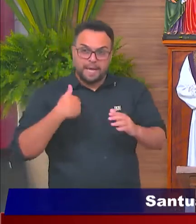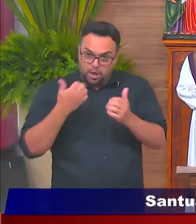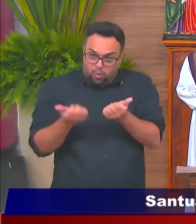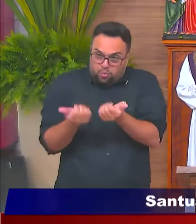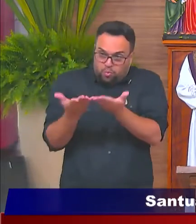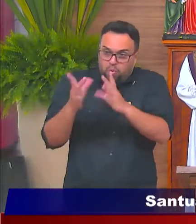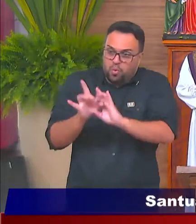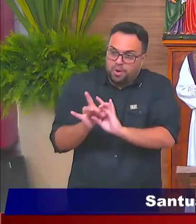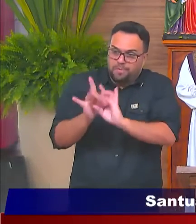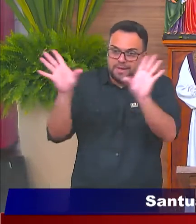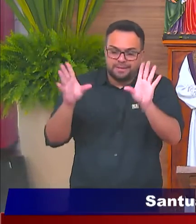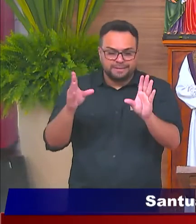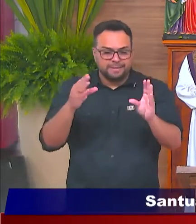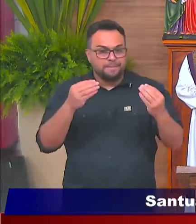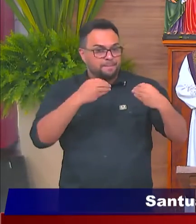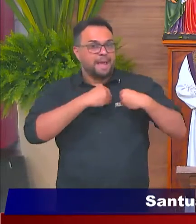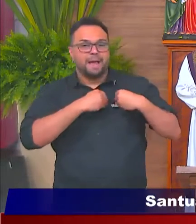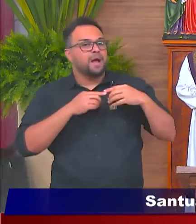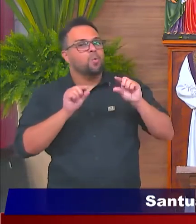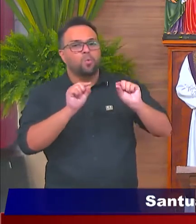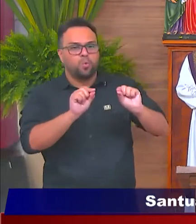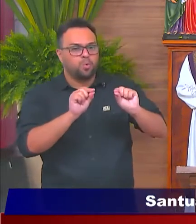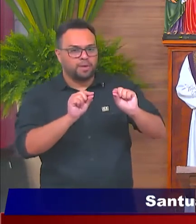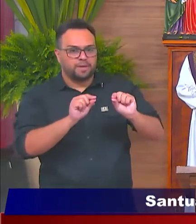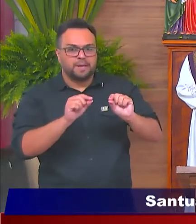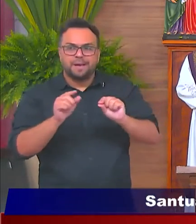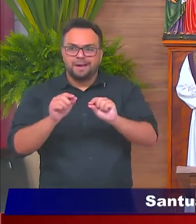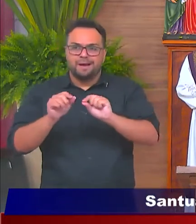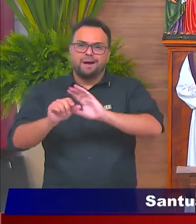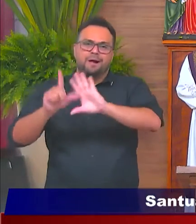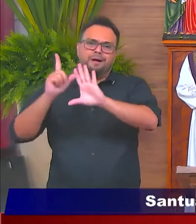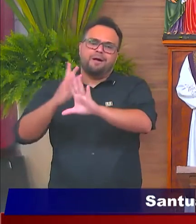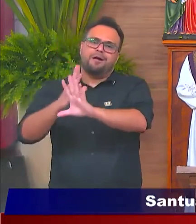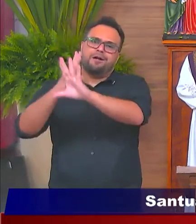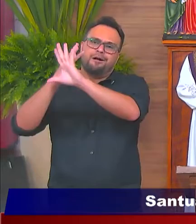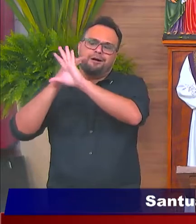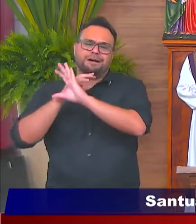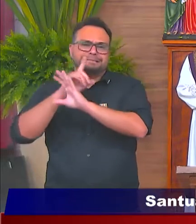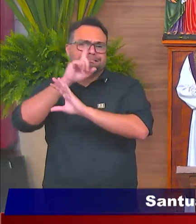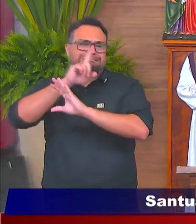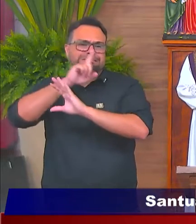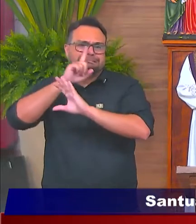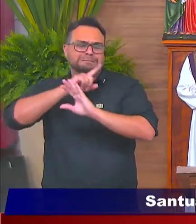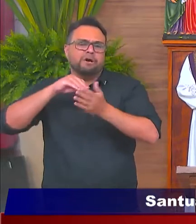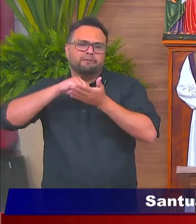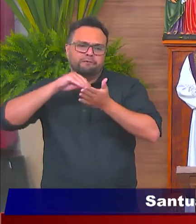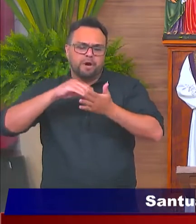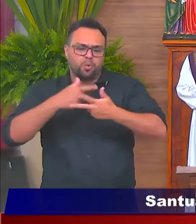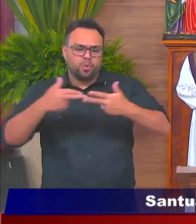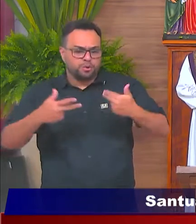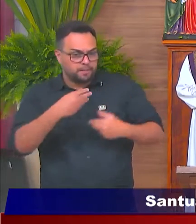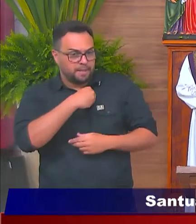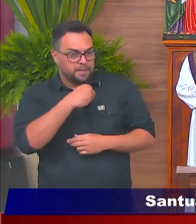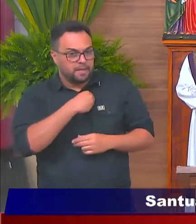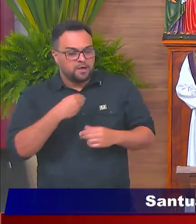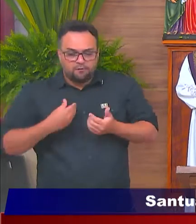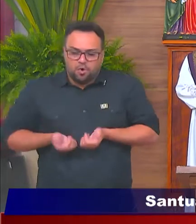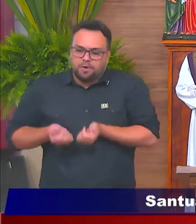de todo o pecado que cometeram em sua infidelidade e os